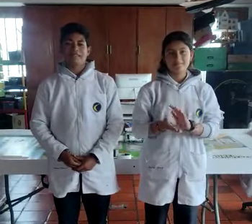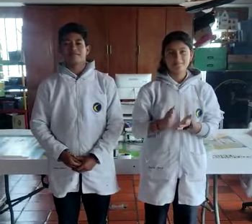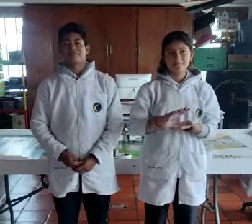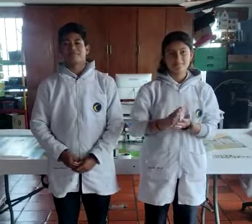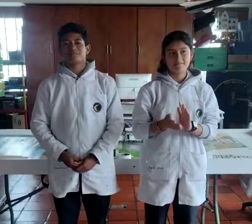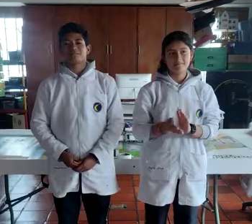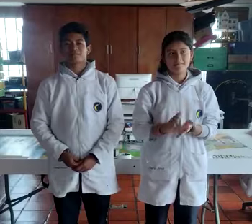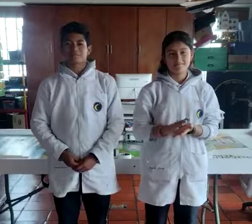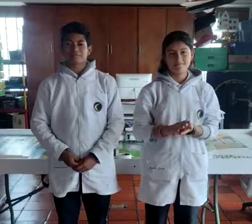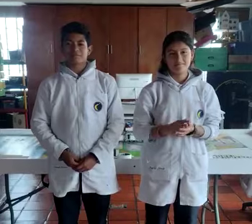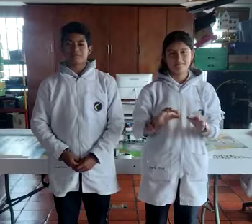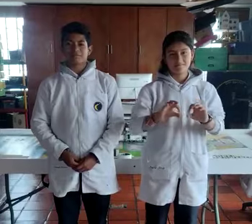Salchicha.